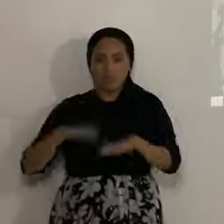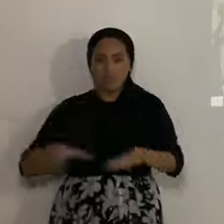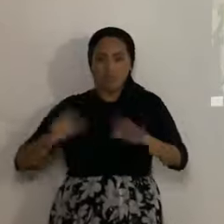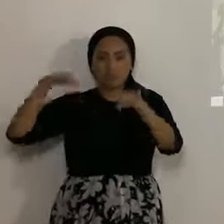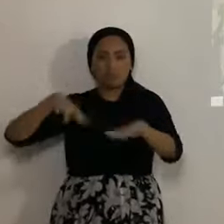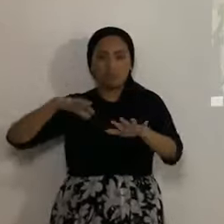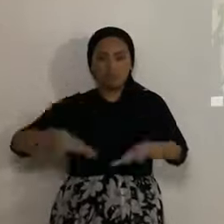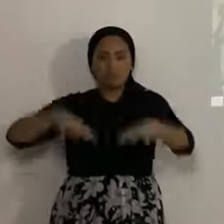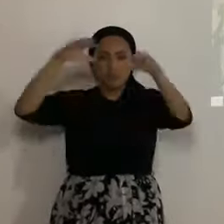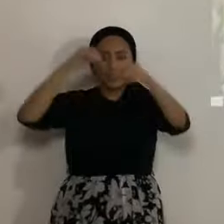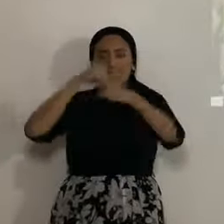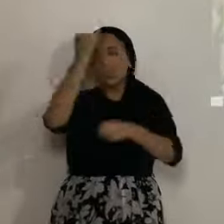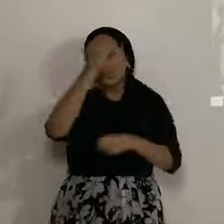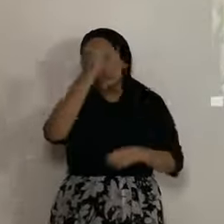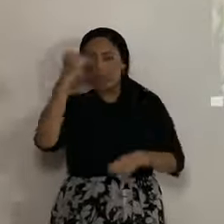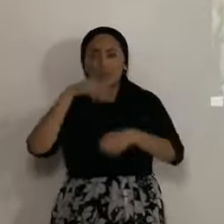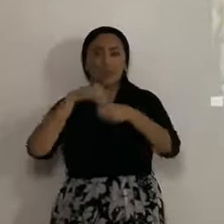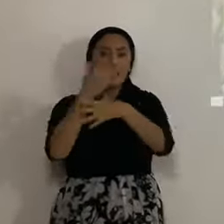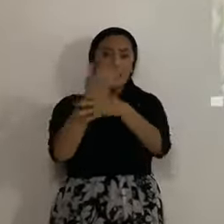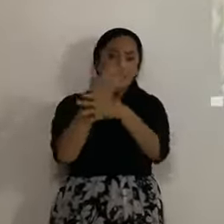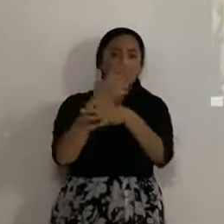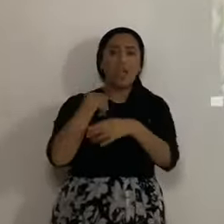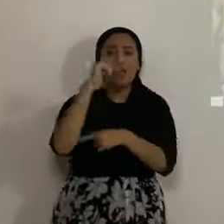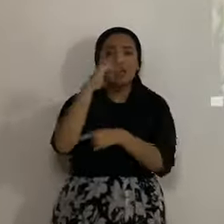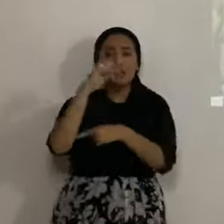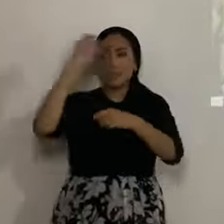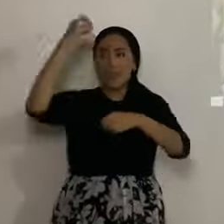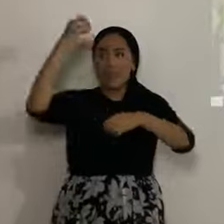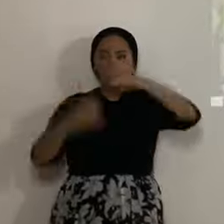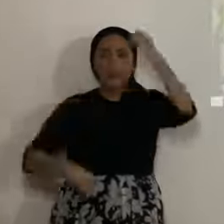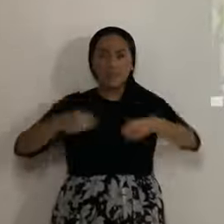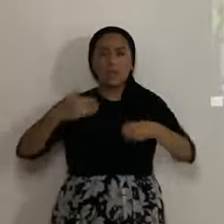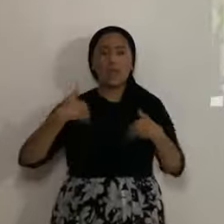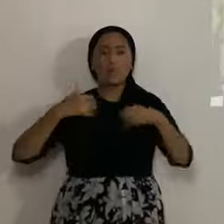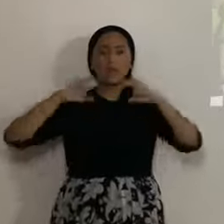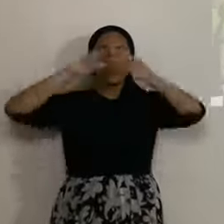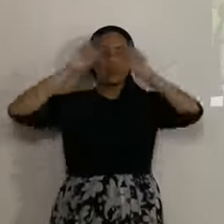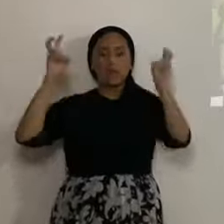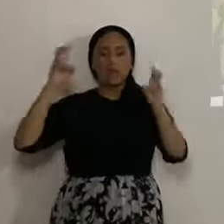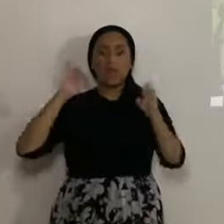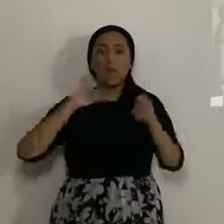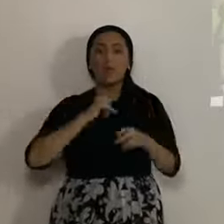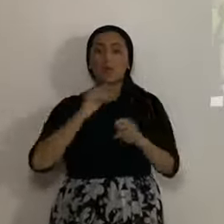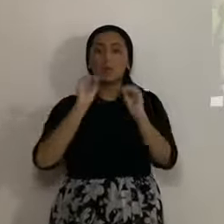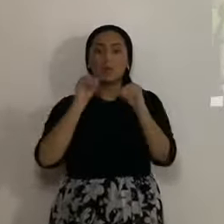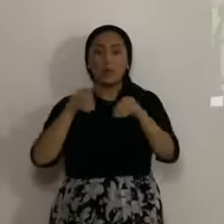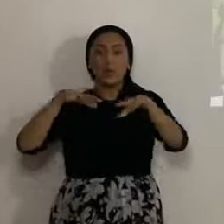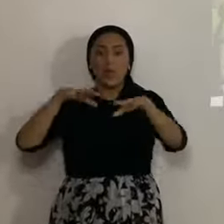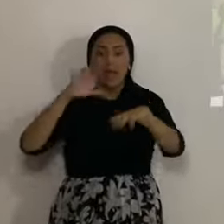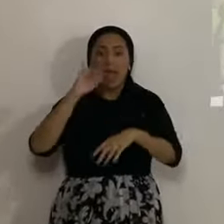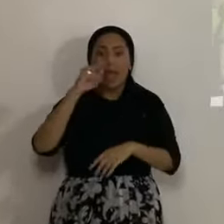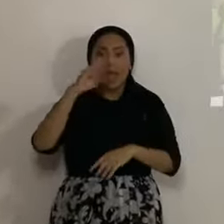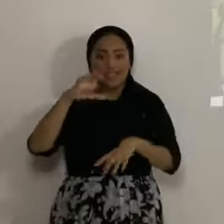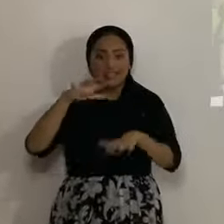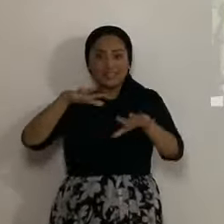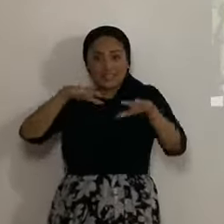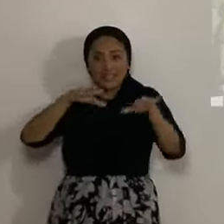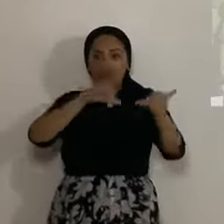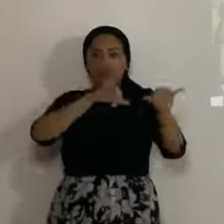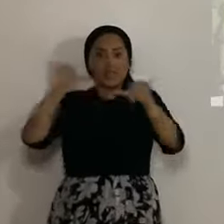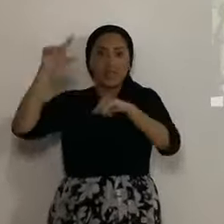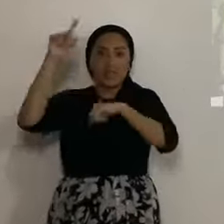en Italia, en Alemania, esas granizadas? Hay un video que le titulé El hielo como juicio. Está muy